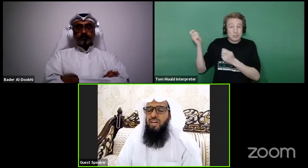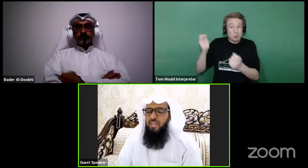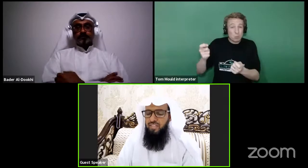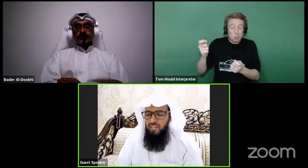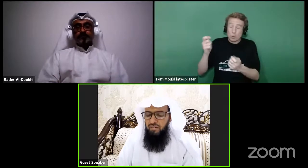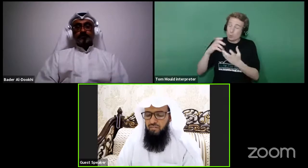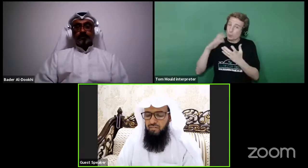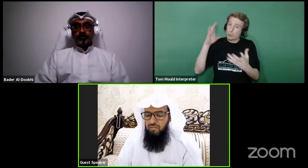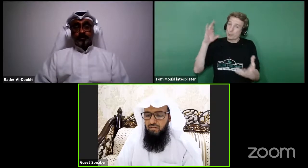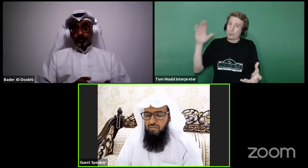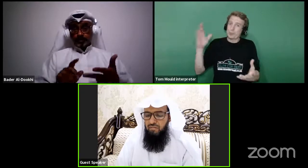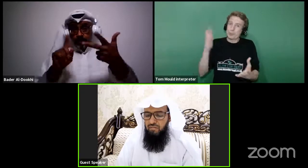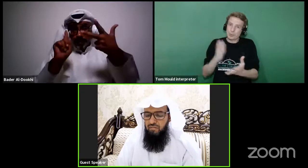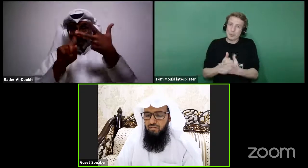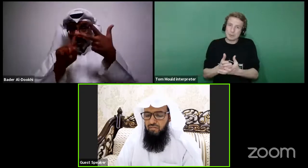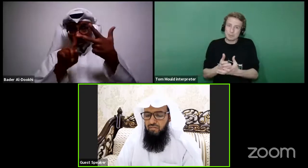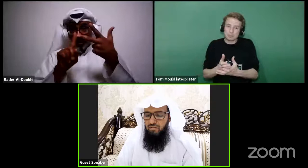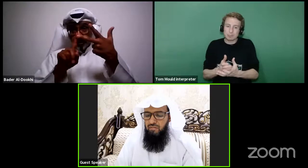نعم شيخ. ثالثا